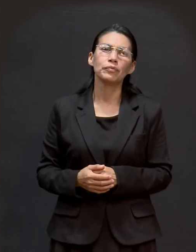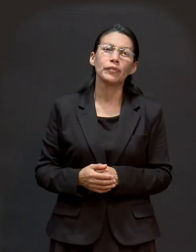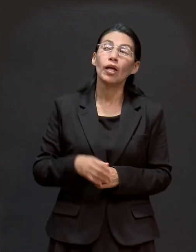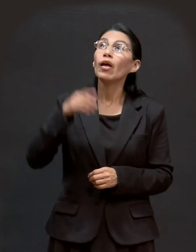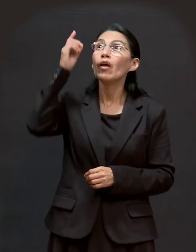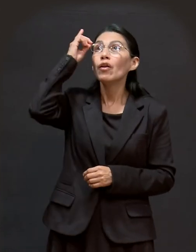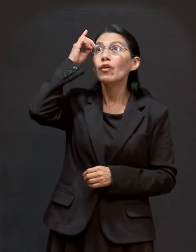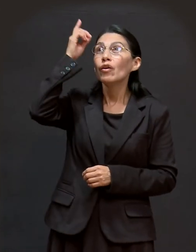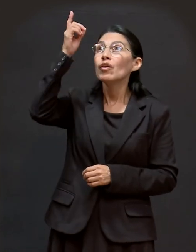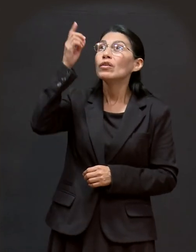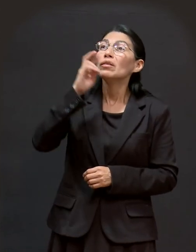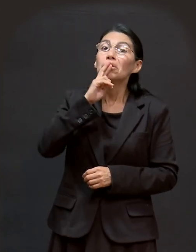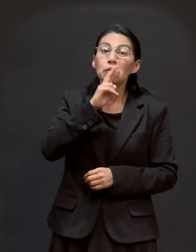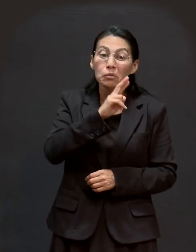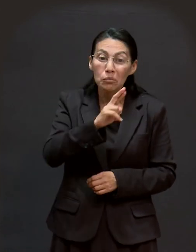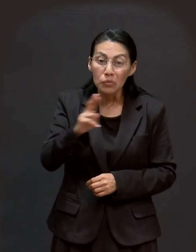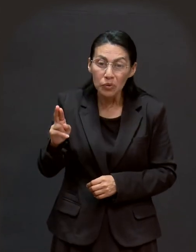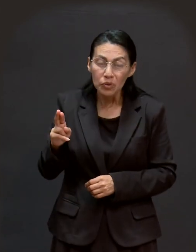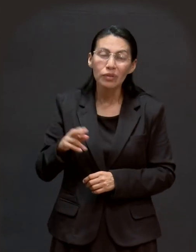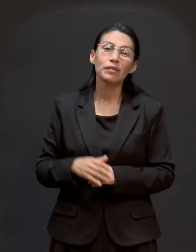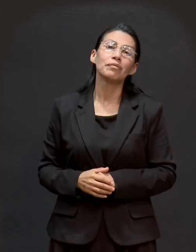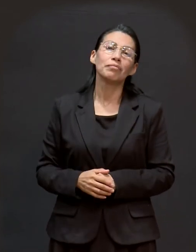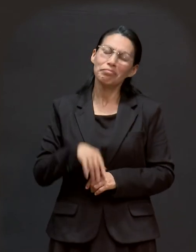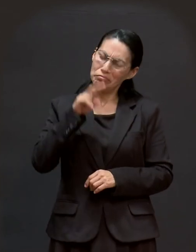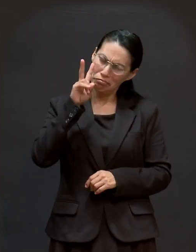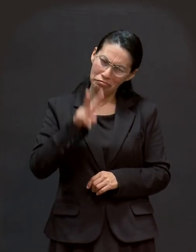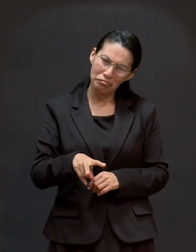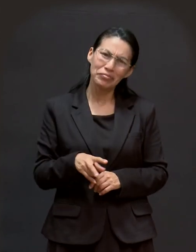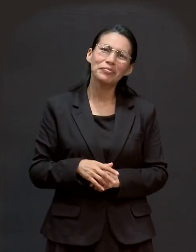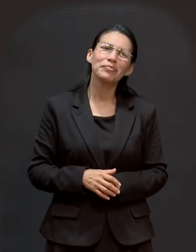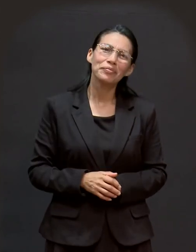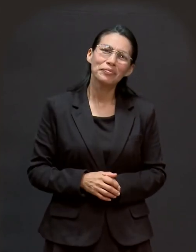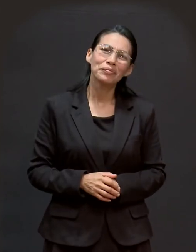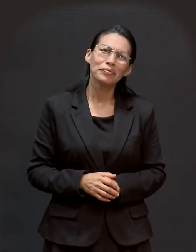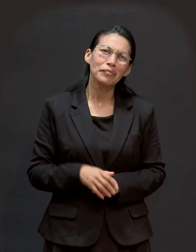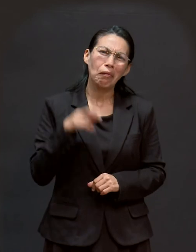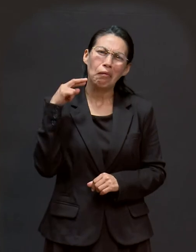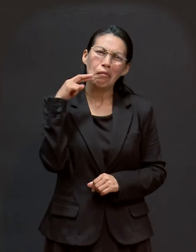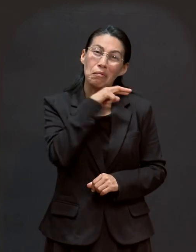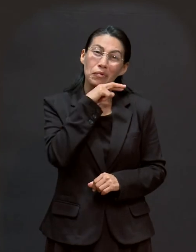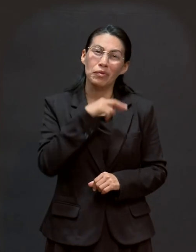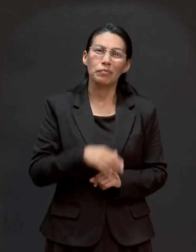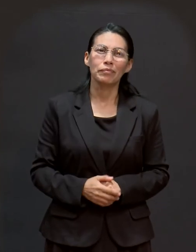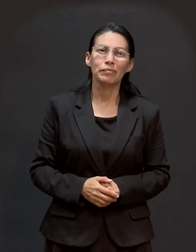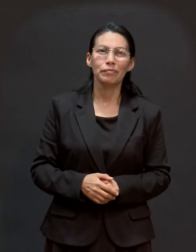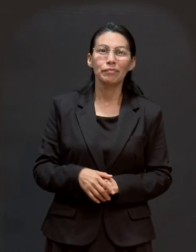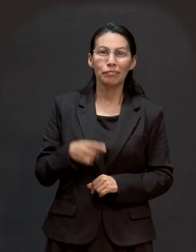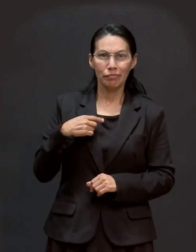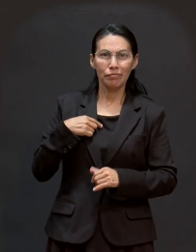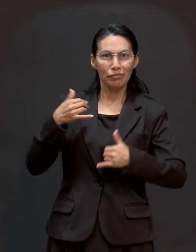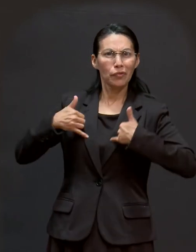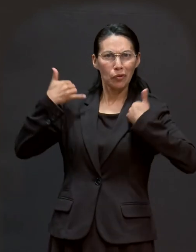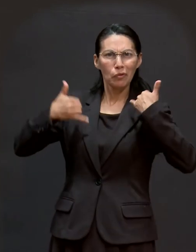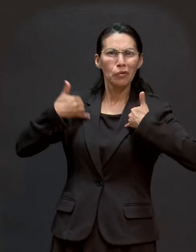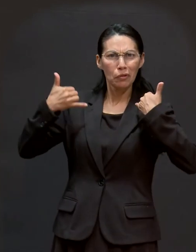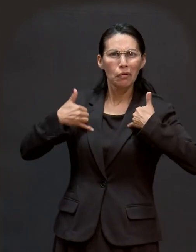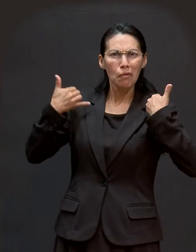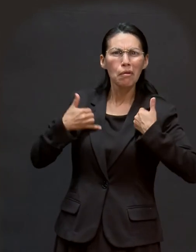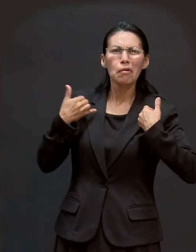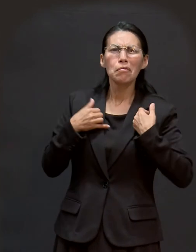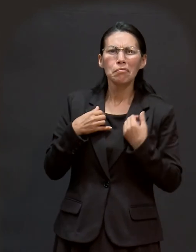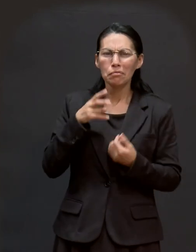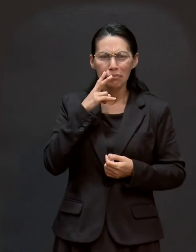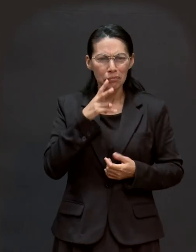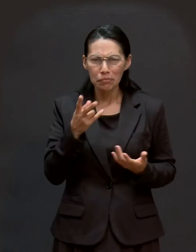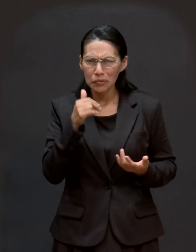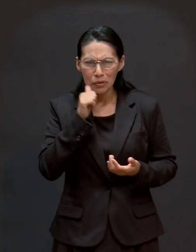ellos y como yo siempre tiene una respuesta inmediata no una respuesta inmediata y yo convivo mucho